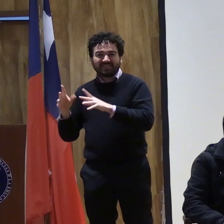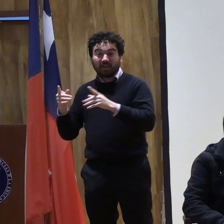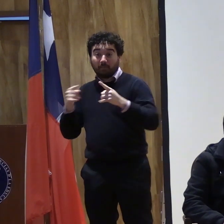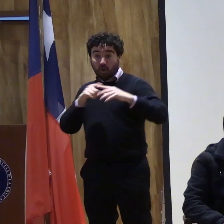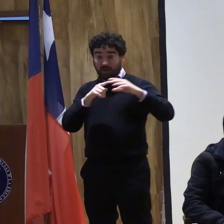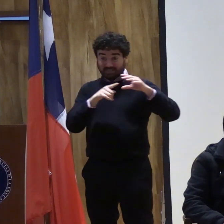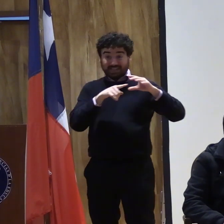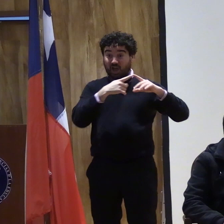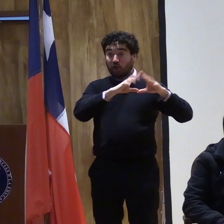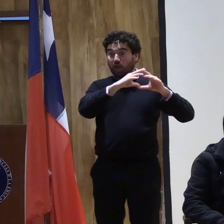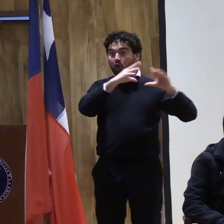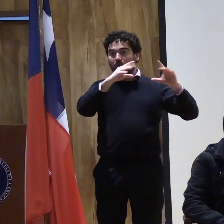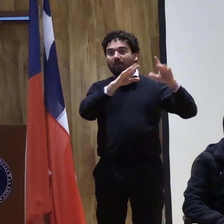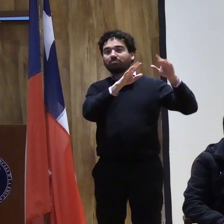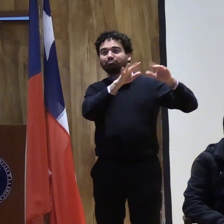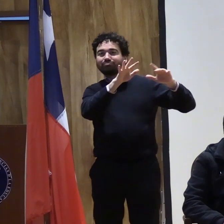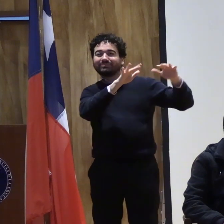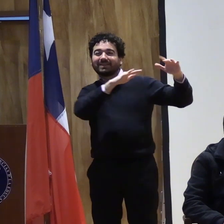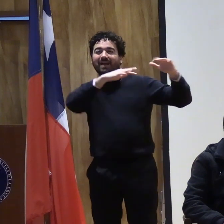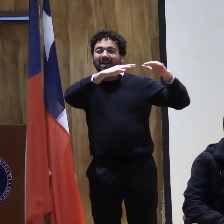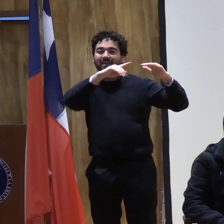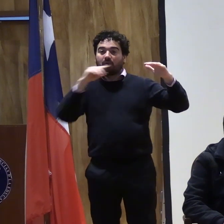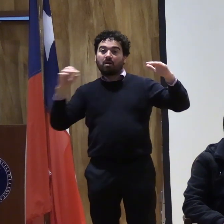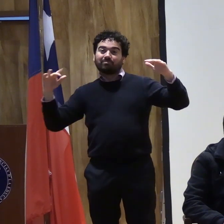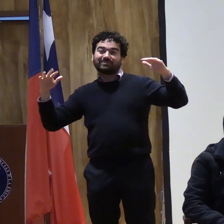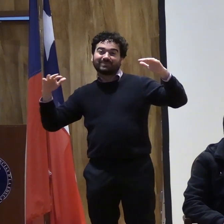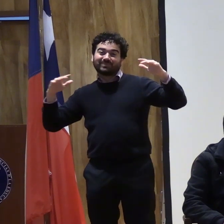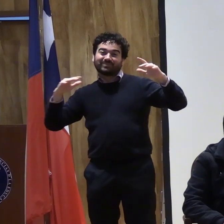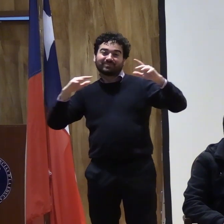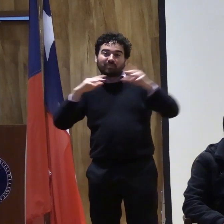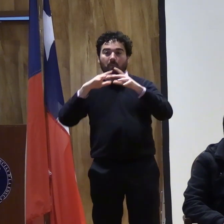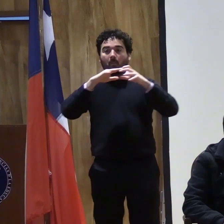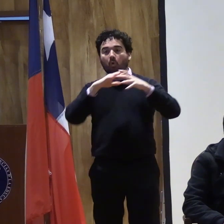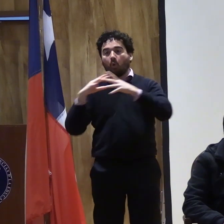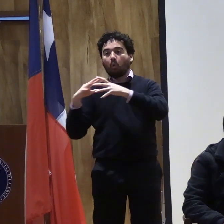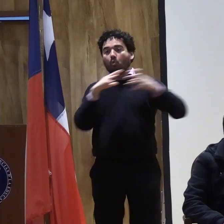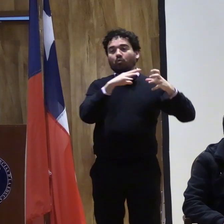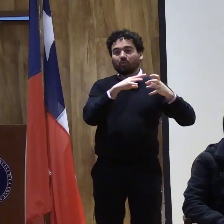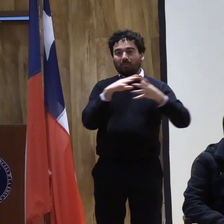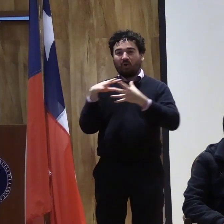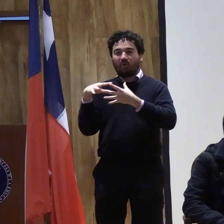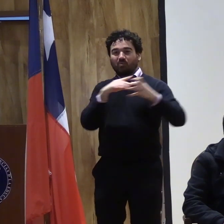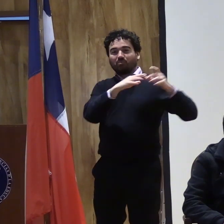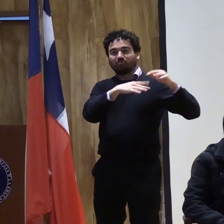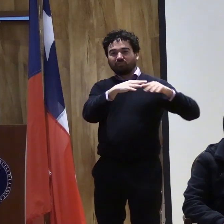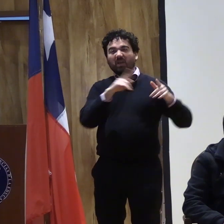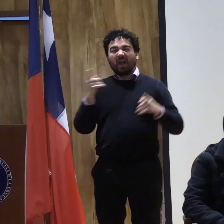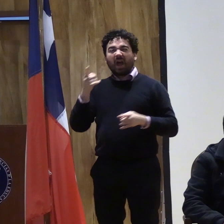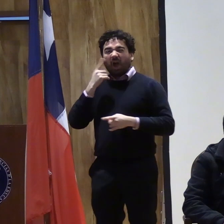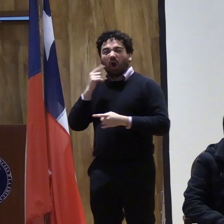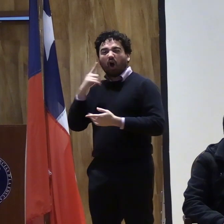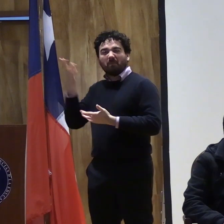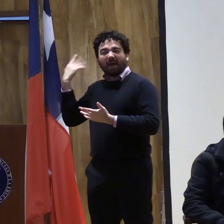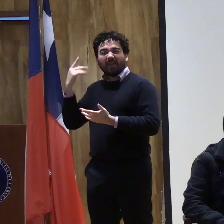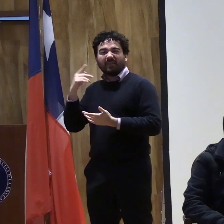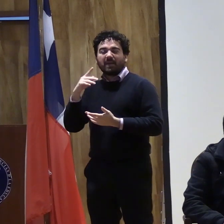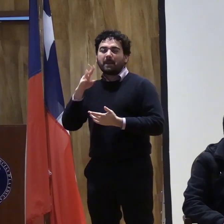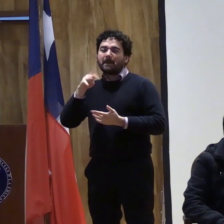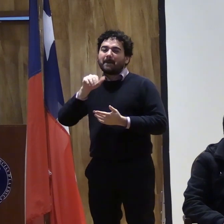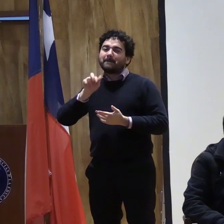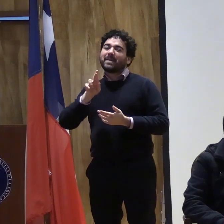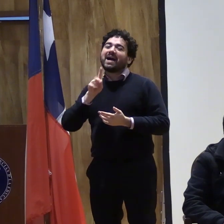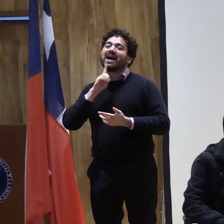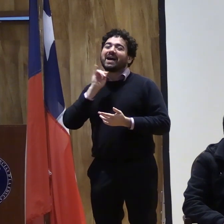Sí, un físico, un astrofísico inglés que es fantástico, se llama Martin Rees, decía: nosotros